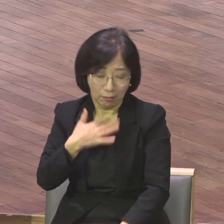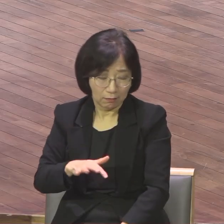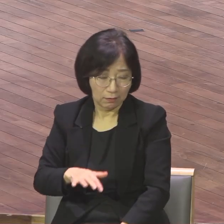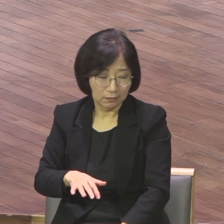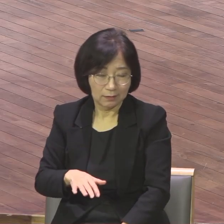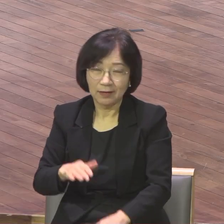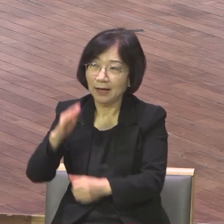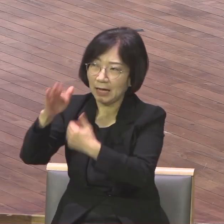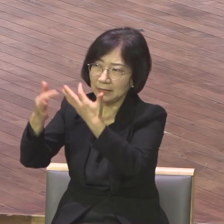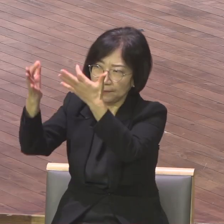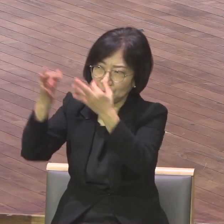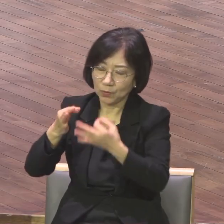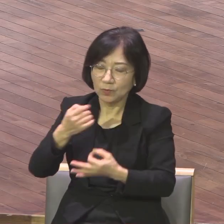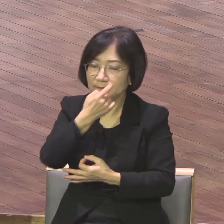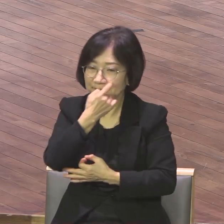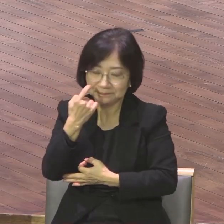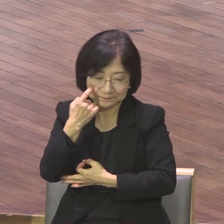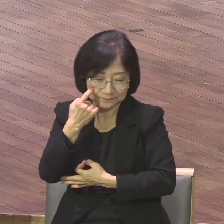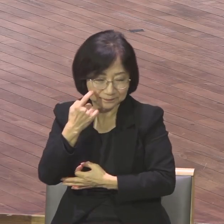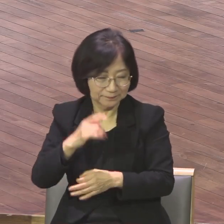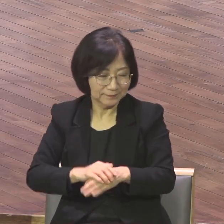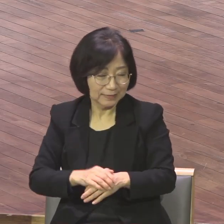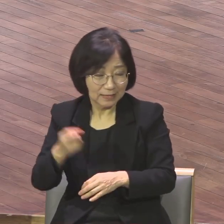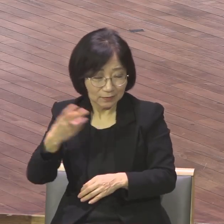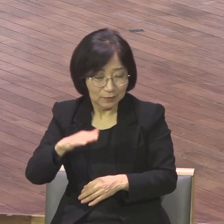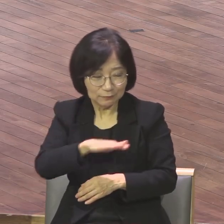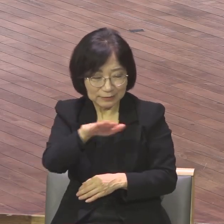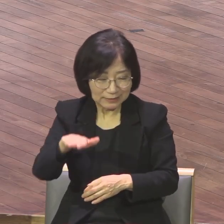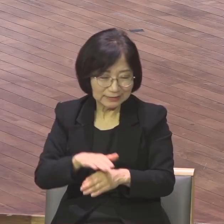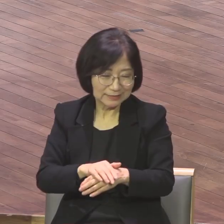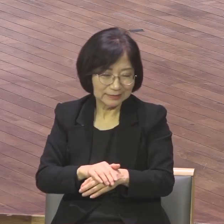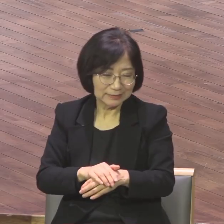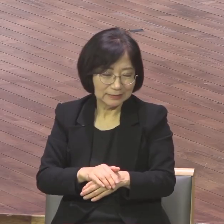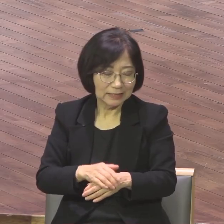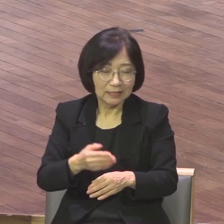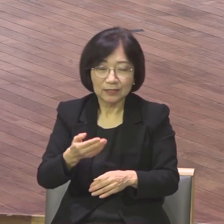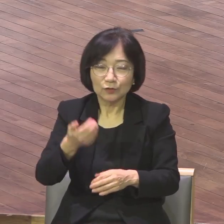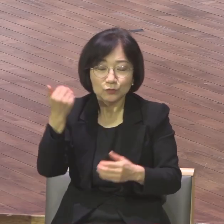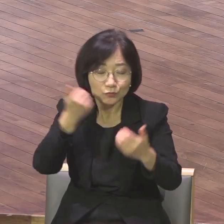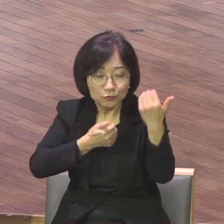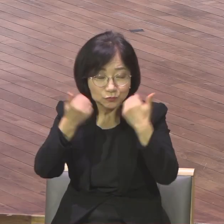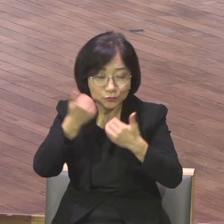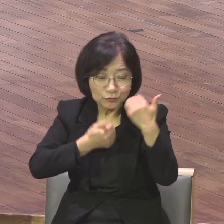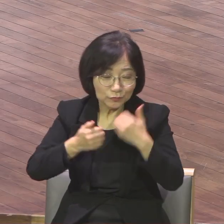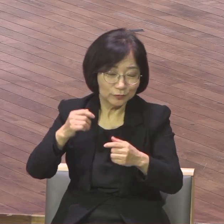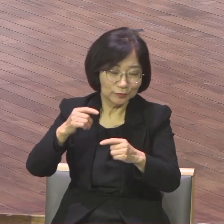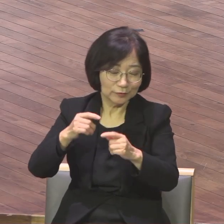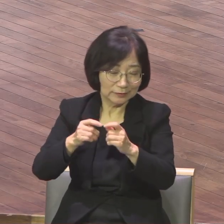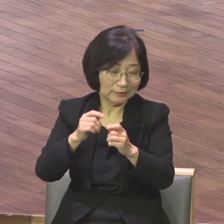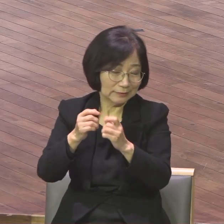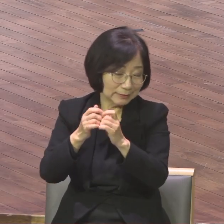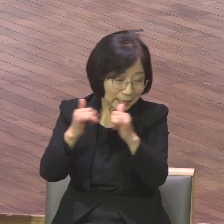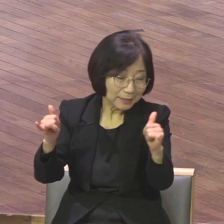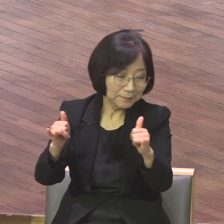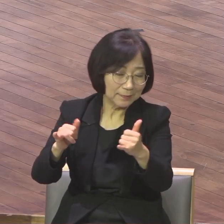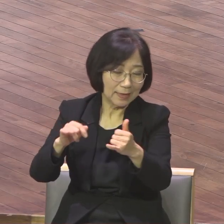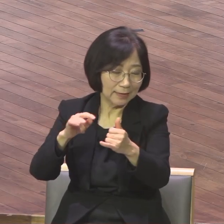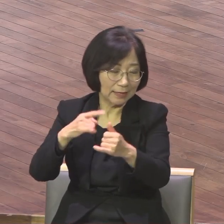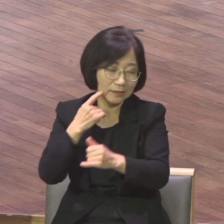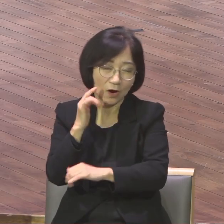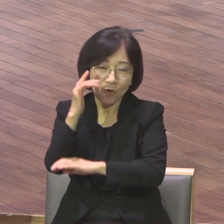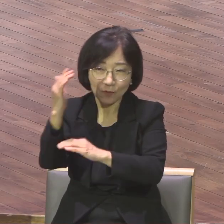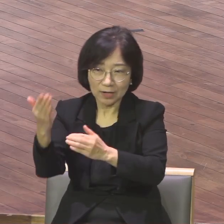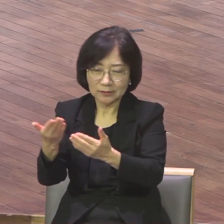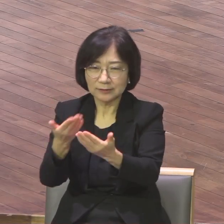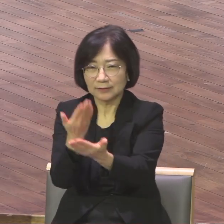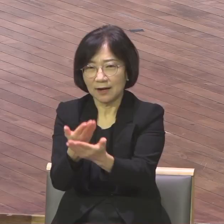아니한 것을 하나님이 증언하시느니라. 또한 우리는 너희에게서든지 다른 이에게서든지 사람에게서는